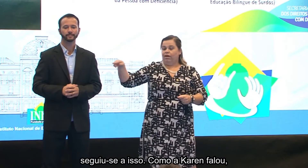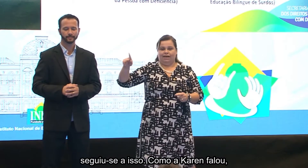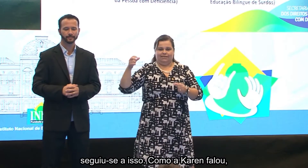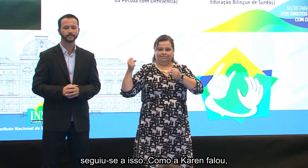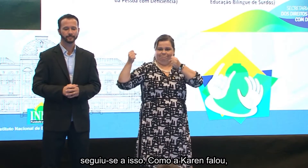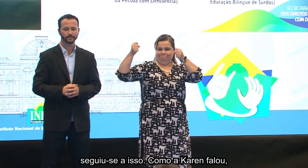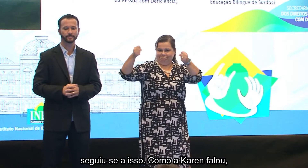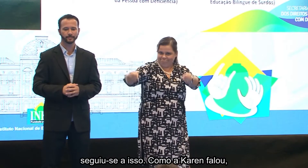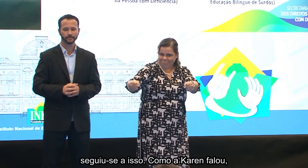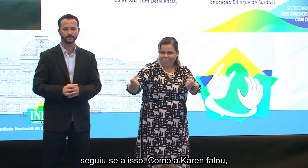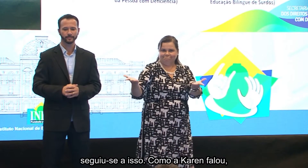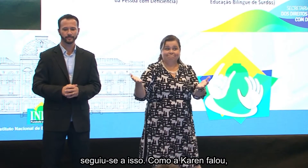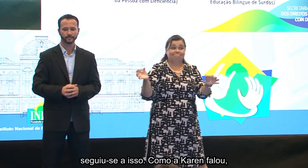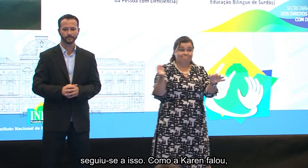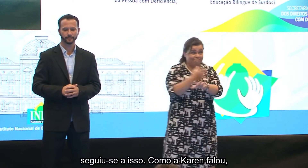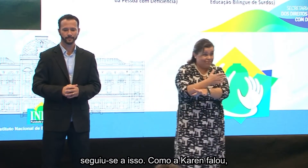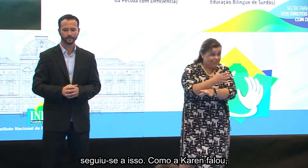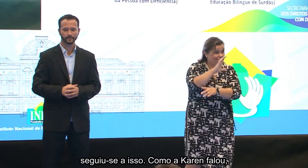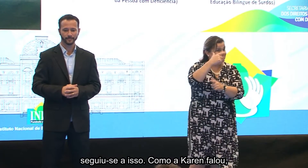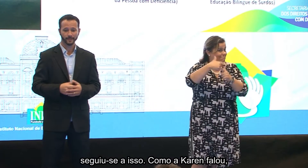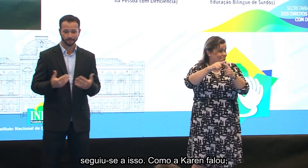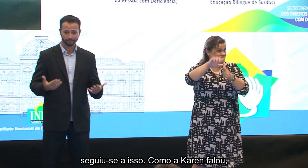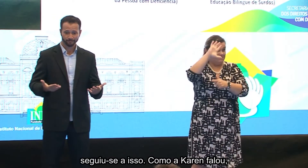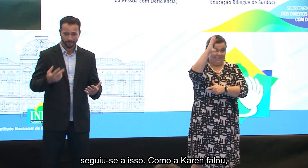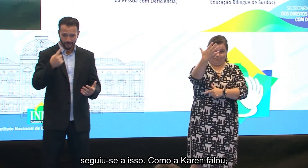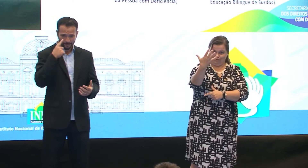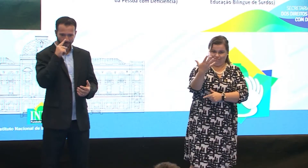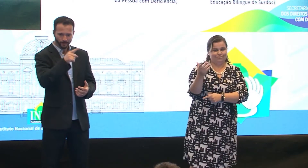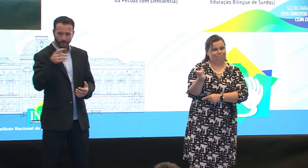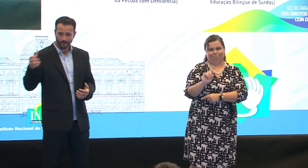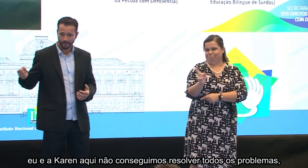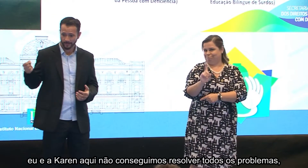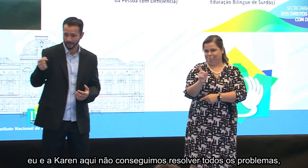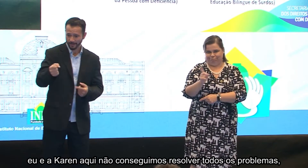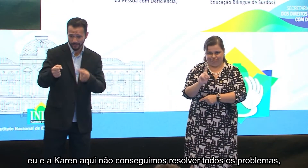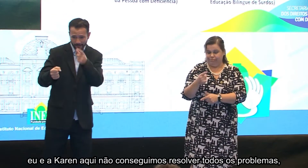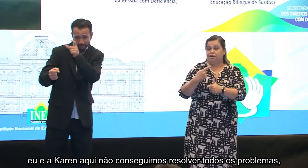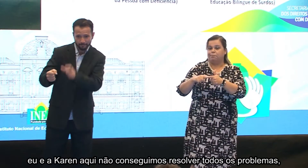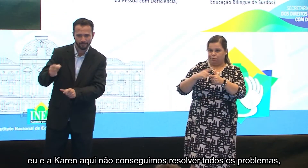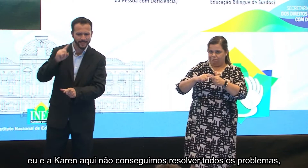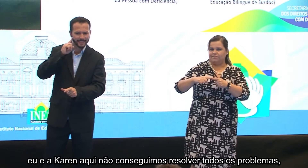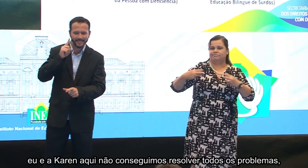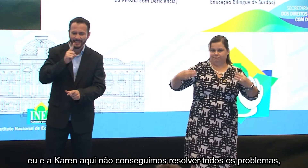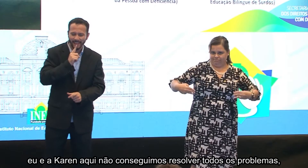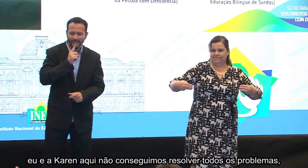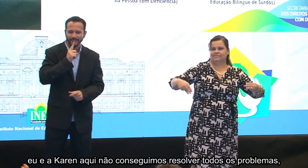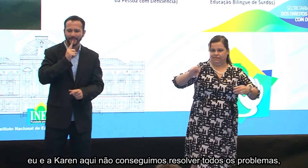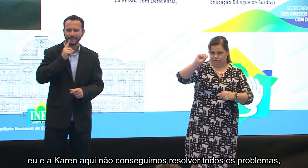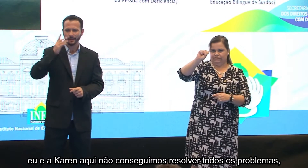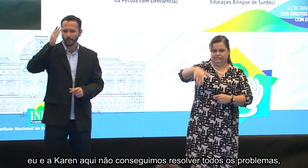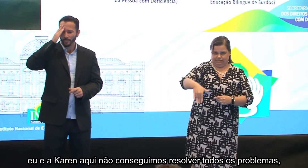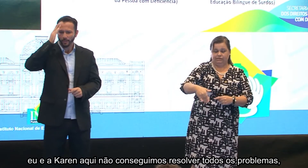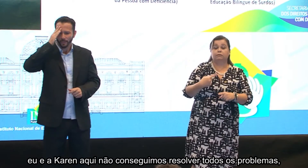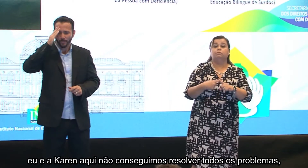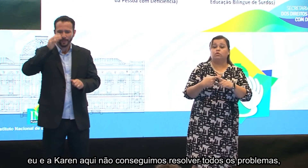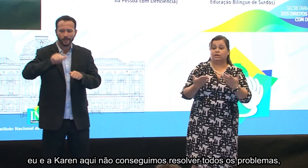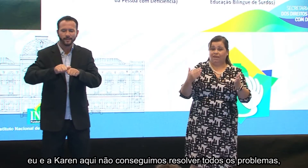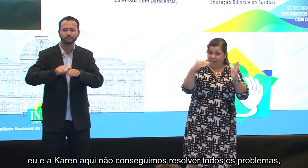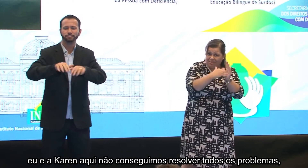isso. Então, como a Karen falou, eu e a Karen ali, mas nós não estamos aqui e não conseguimos